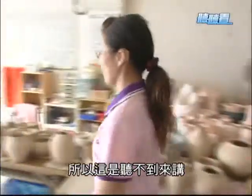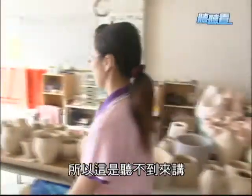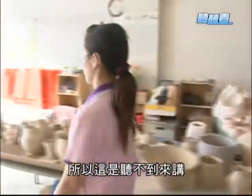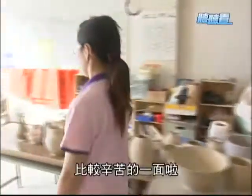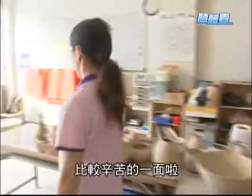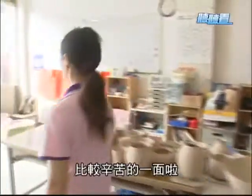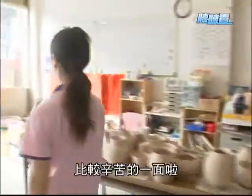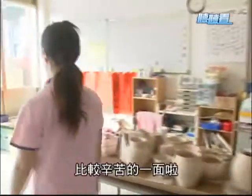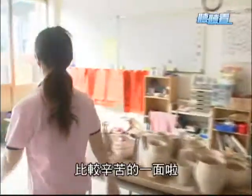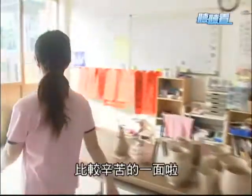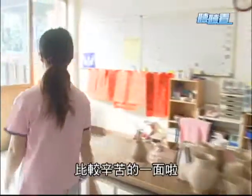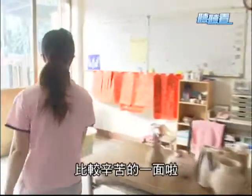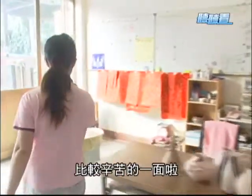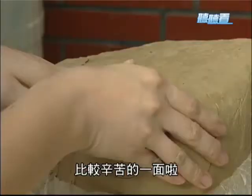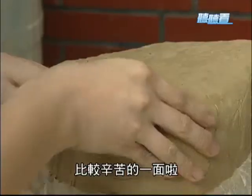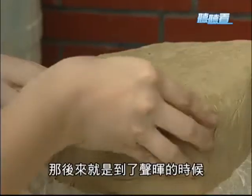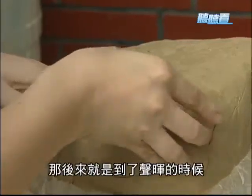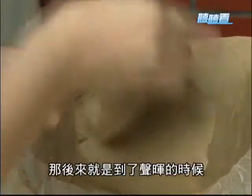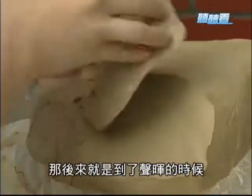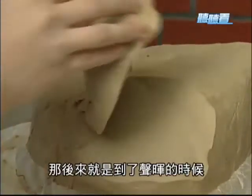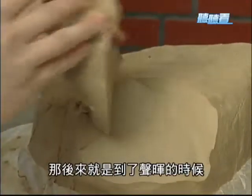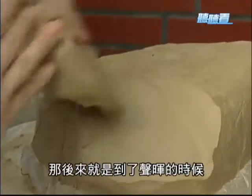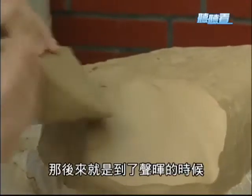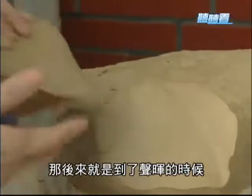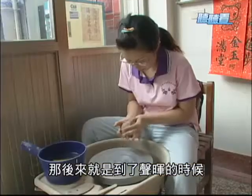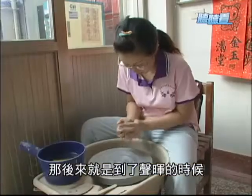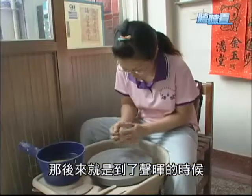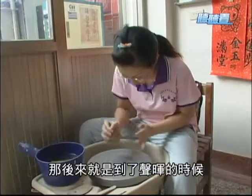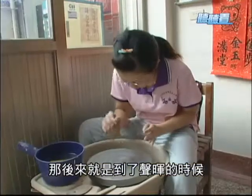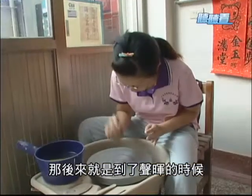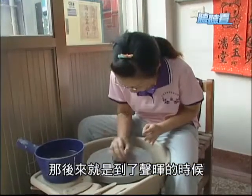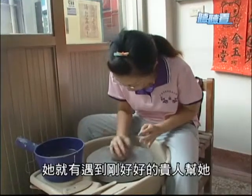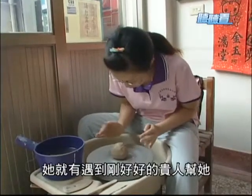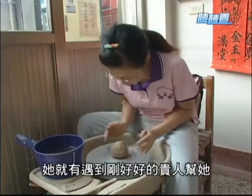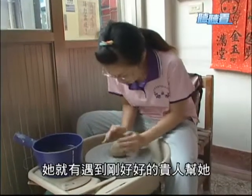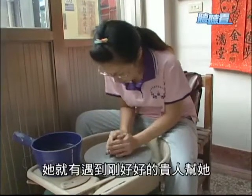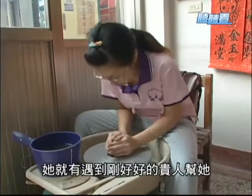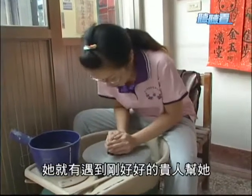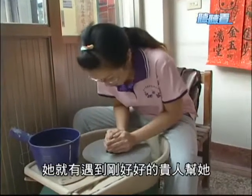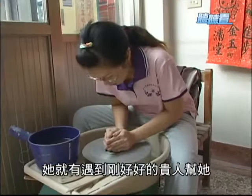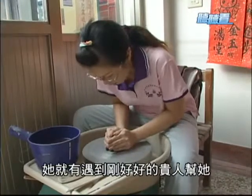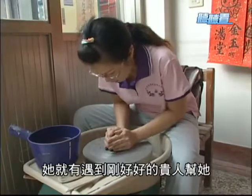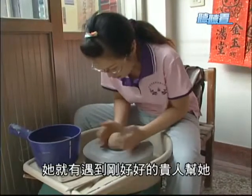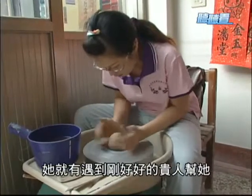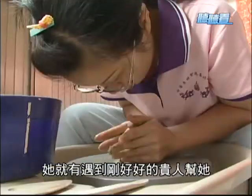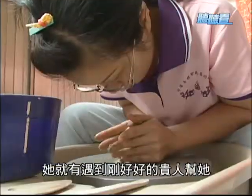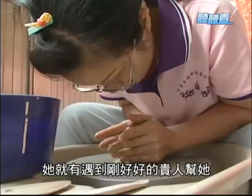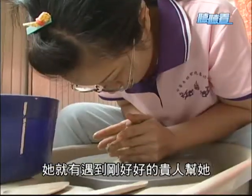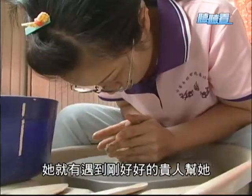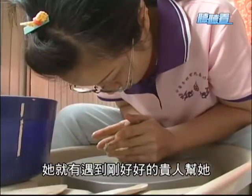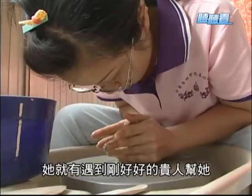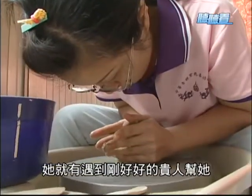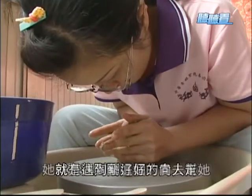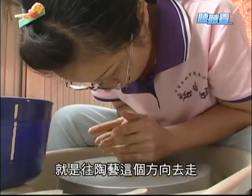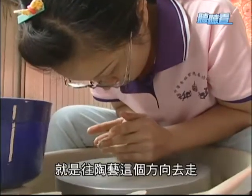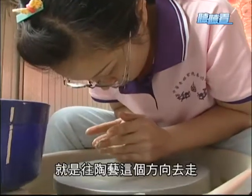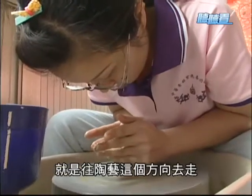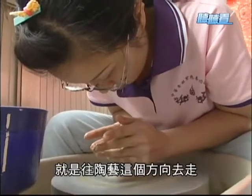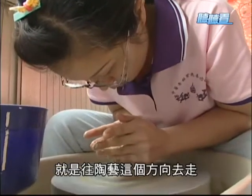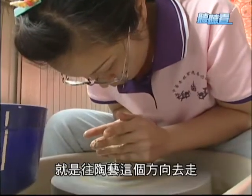讲比较辛苦的一面、啊、那后来就是到了生辉的时候，他就有遇到刚好好的贵人帮他，就是往陶艺这个方向